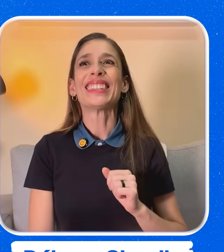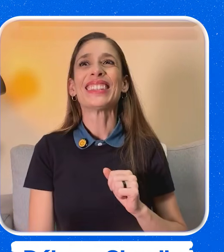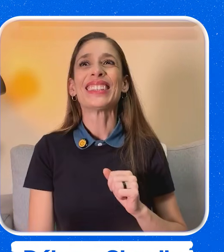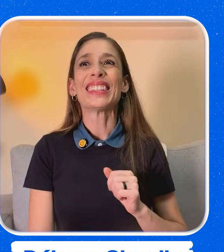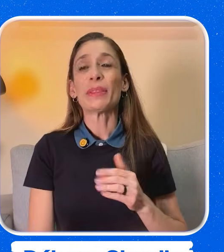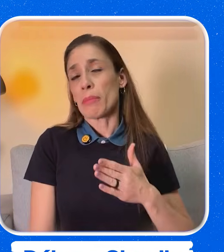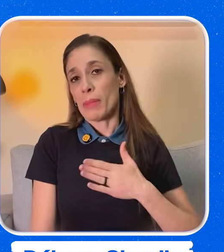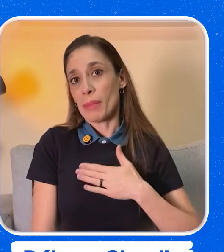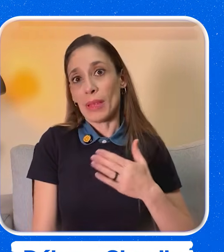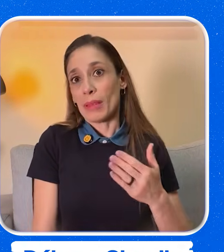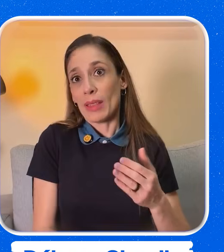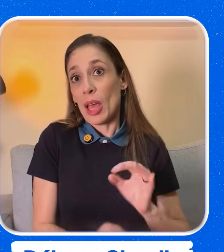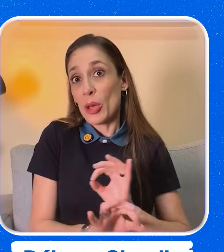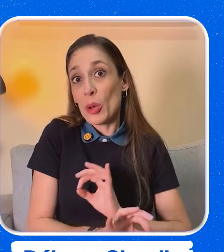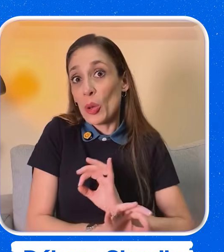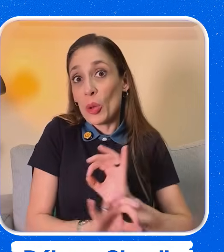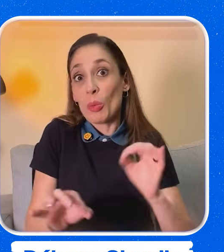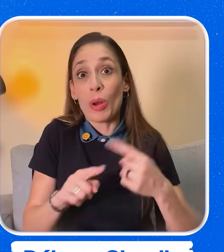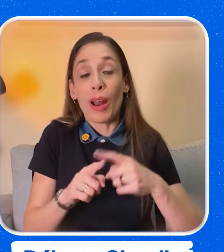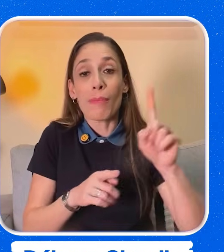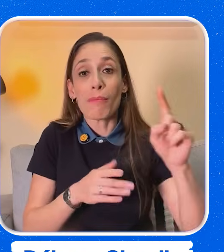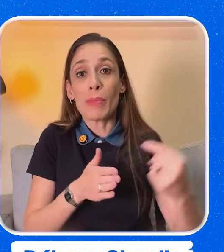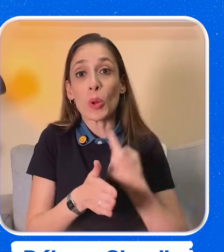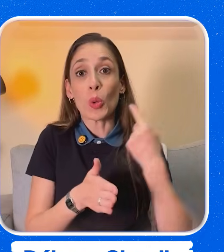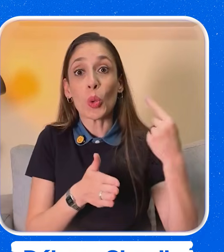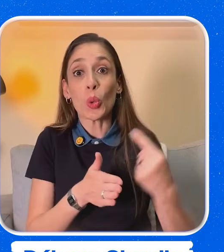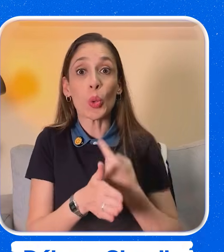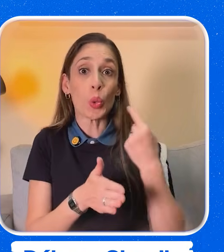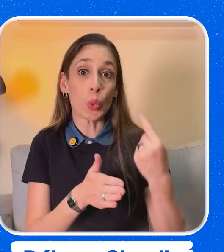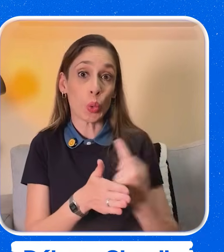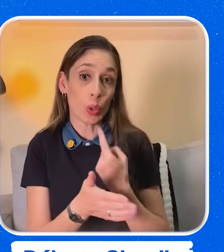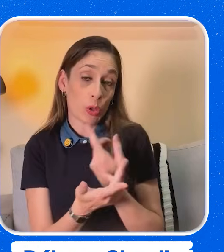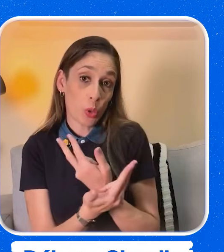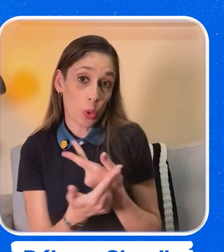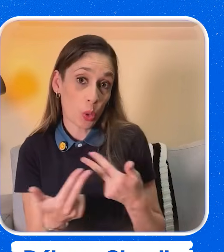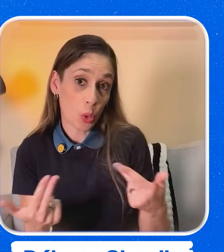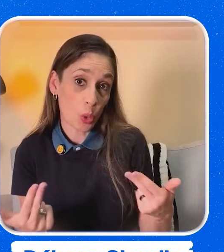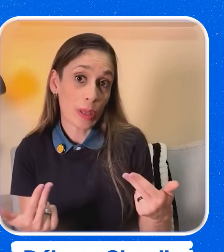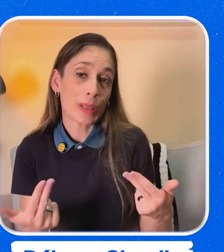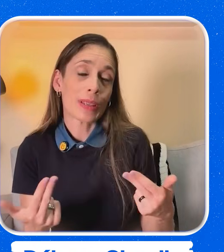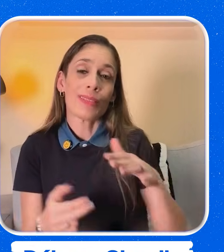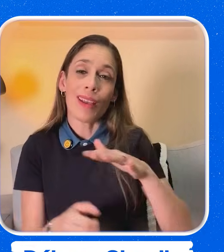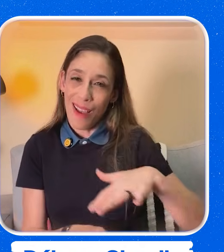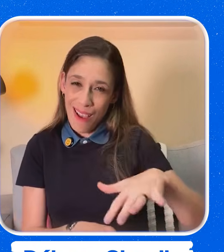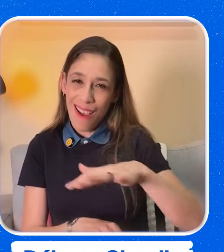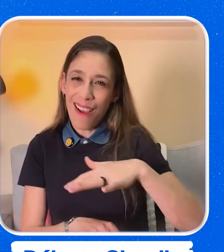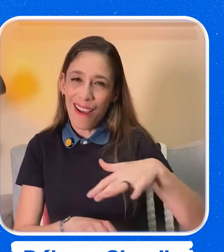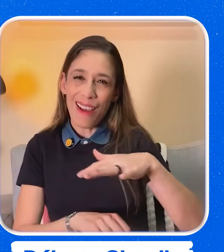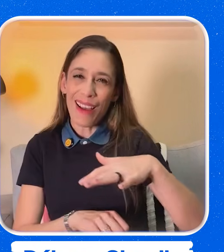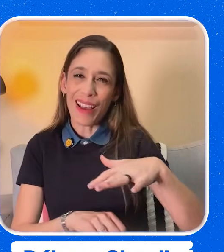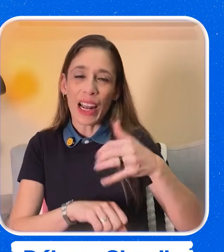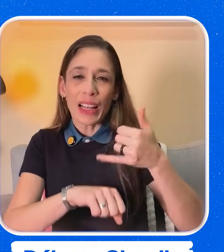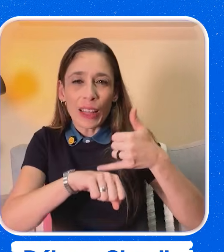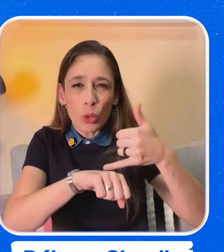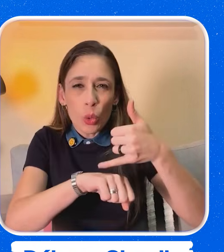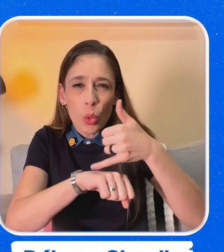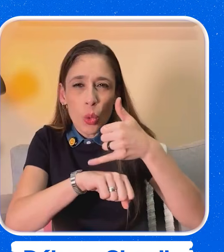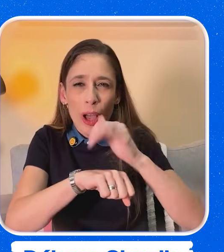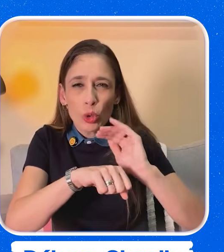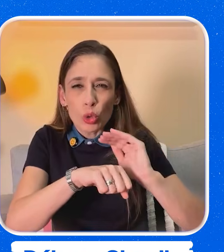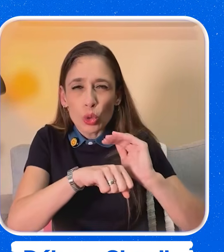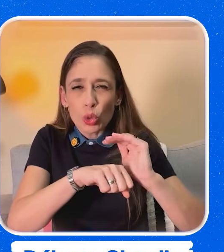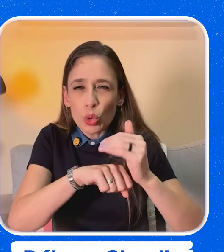porque ele me pergunta coisas, né? Ele pergunta coisas sobre sombreamento,